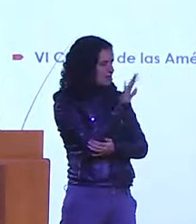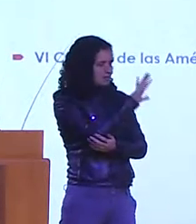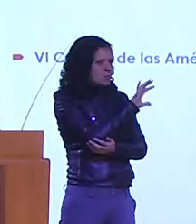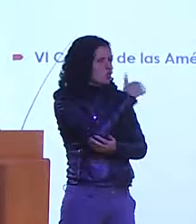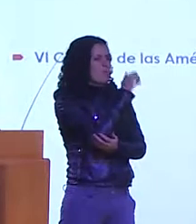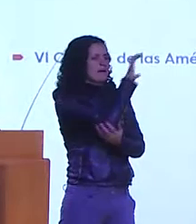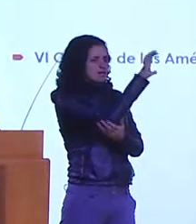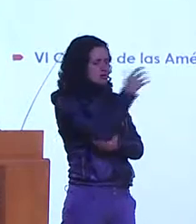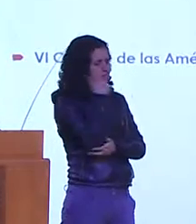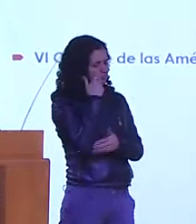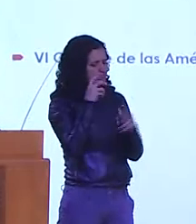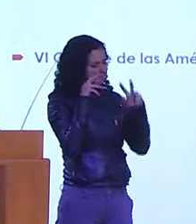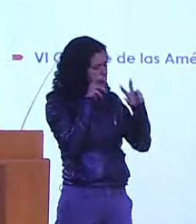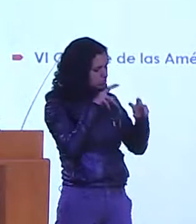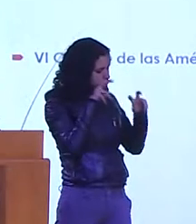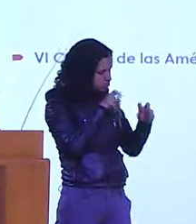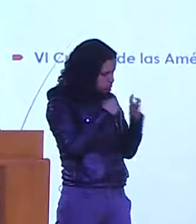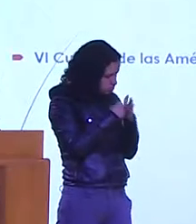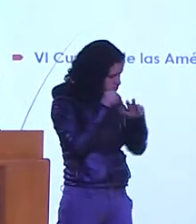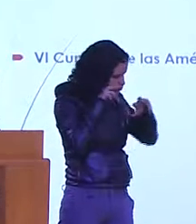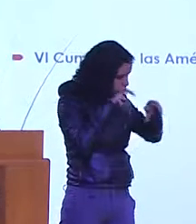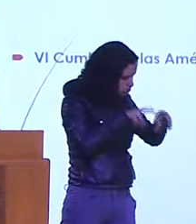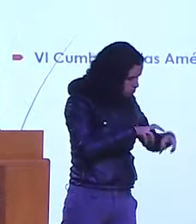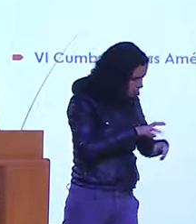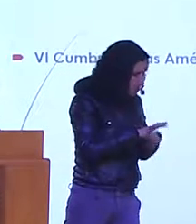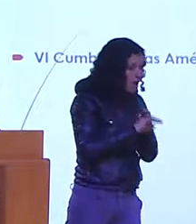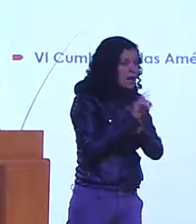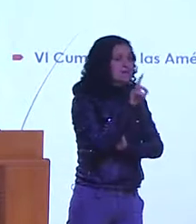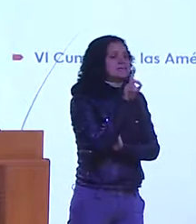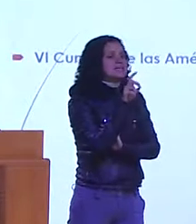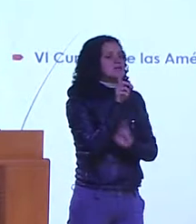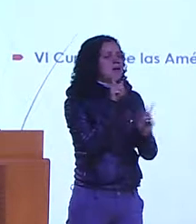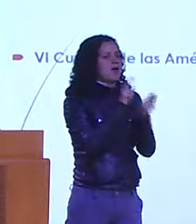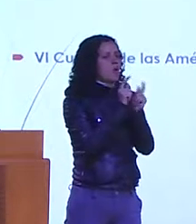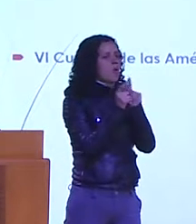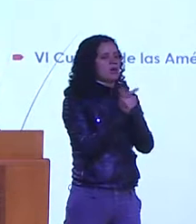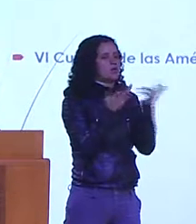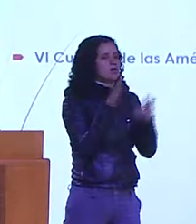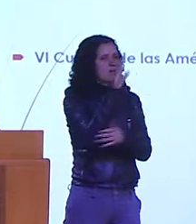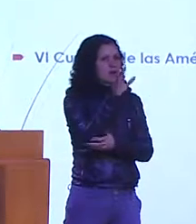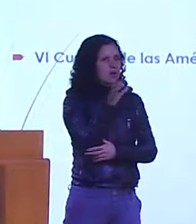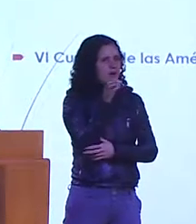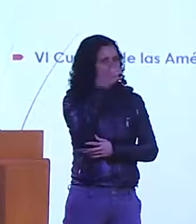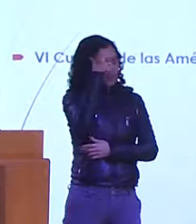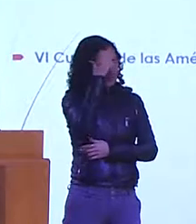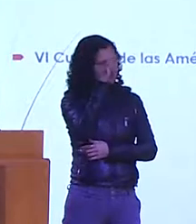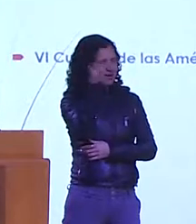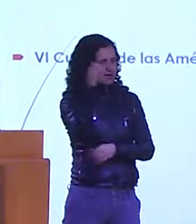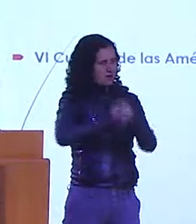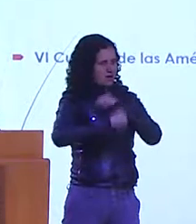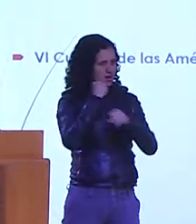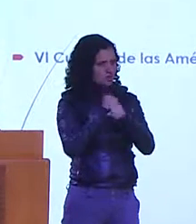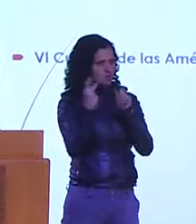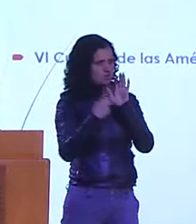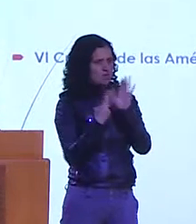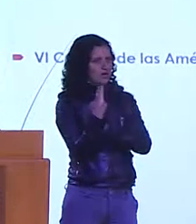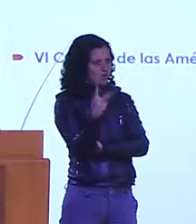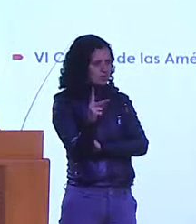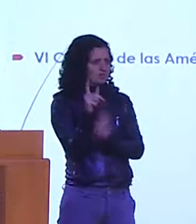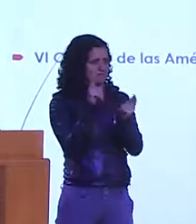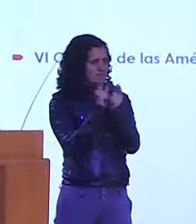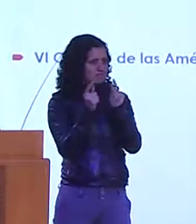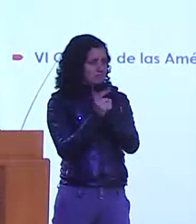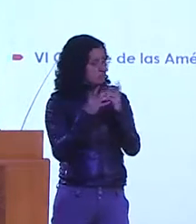Haciendo rastreo, pues encuentro, por supuesto, la sexta Cumbre de las Américas en Cartagena en el año 2012. Me